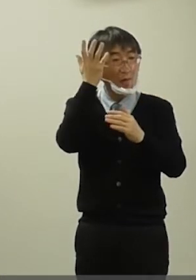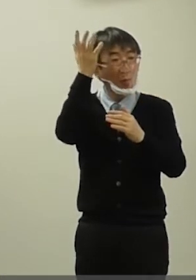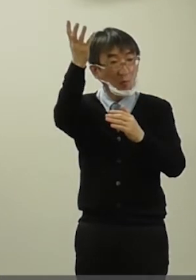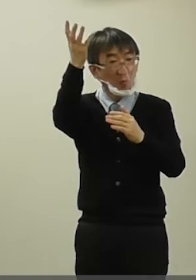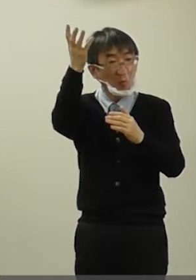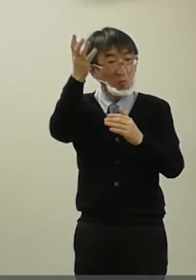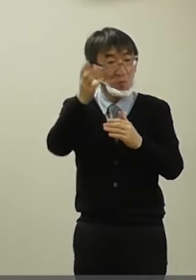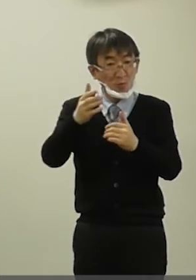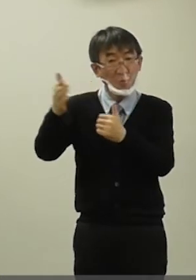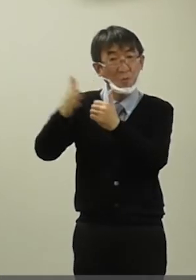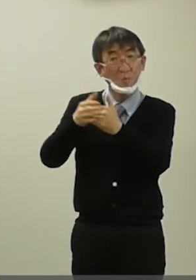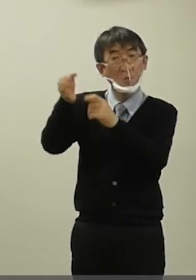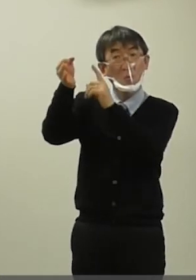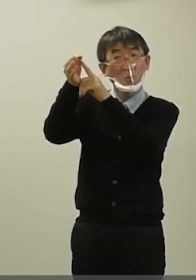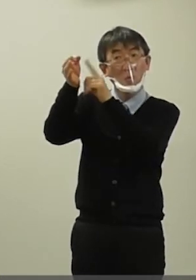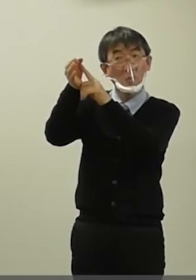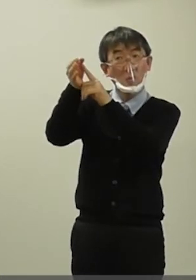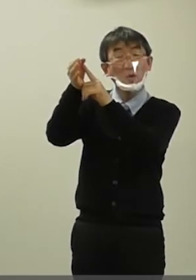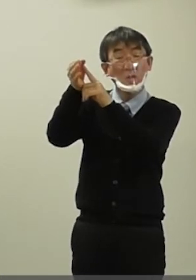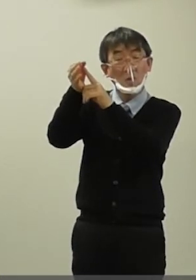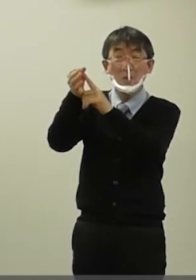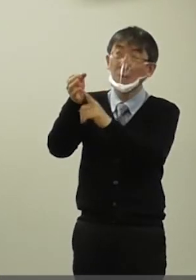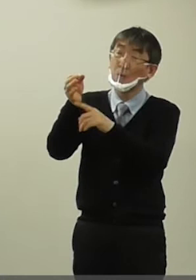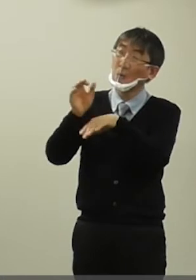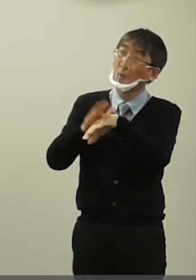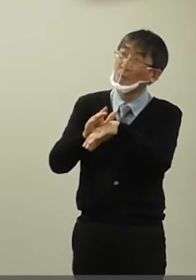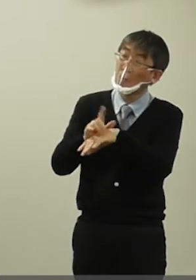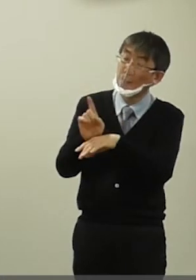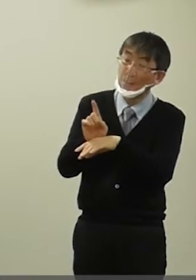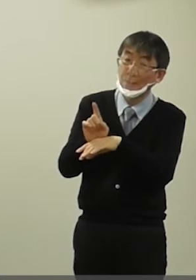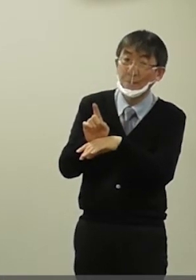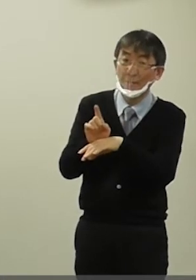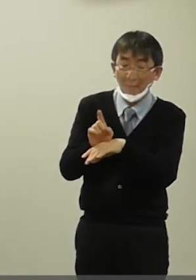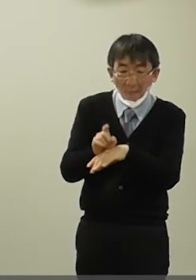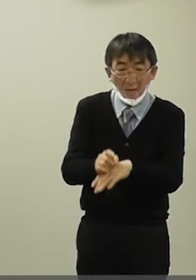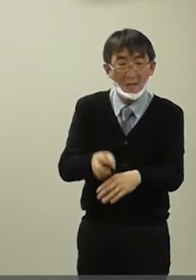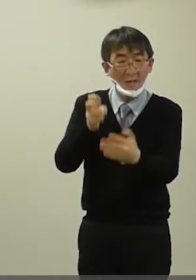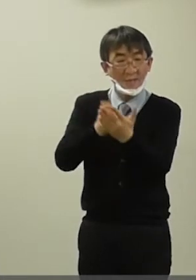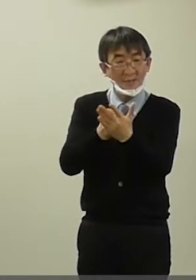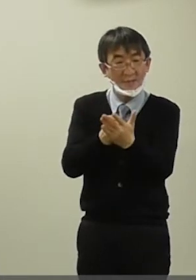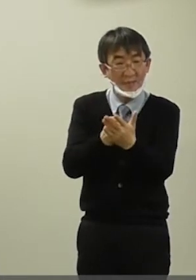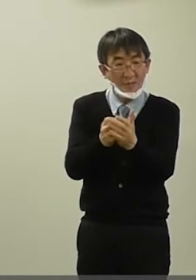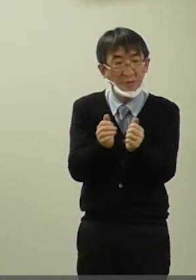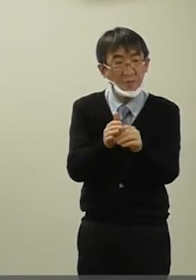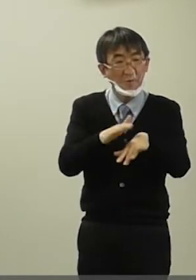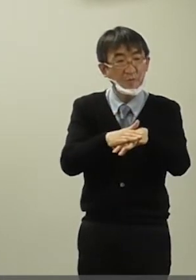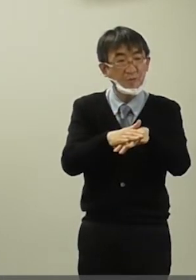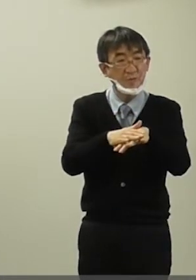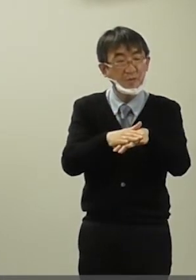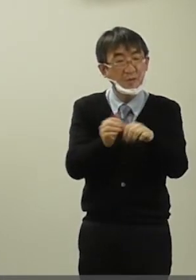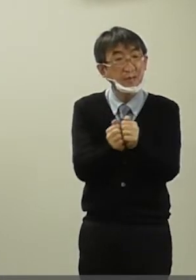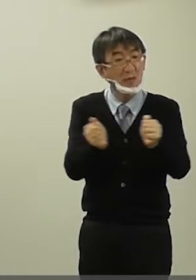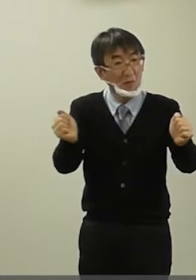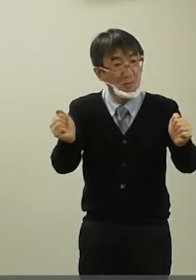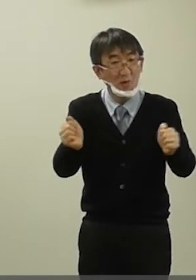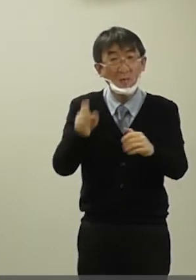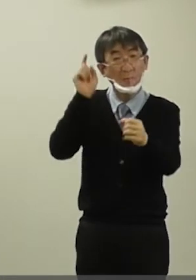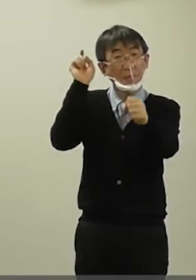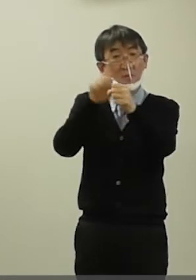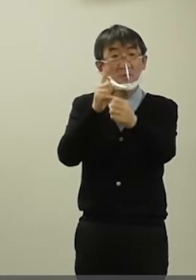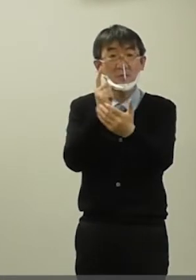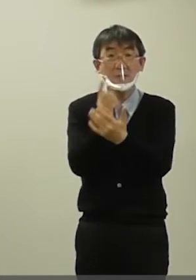いくどちらかと言うと規定感を充填できるのではなくて我々はもともと目指していた各分野でおける